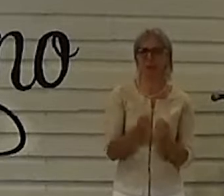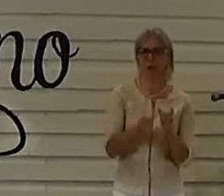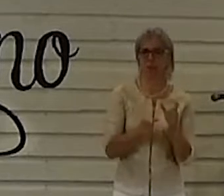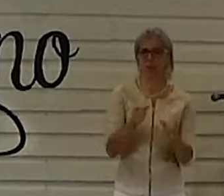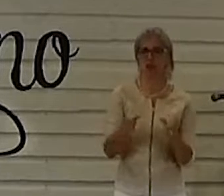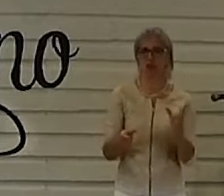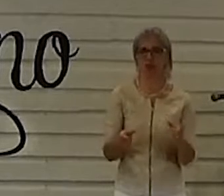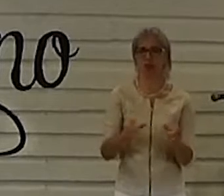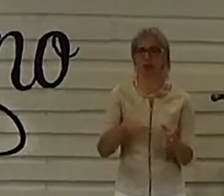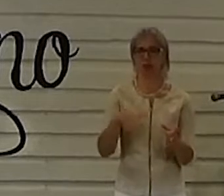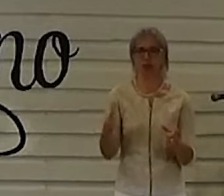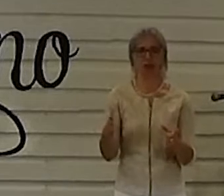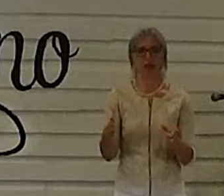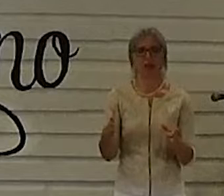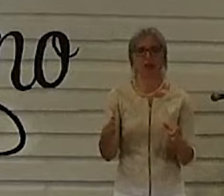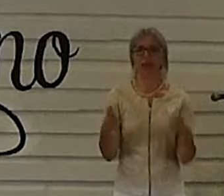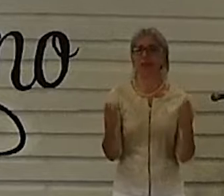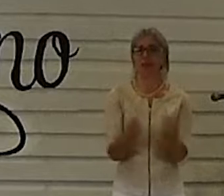Dio ne parla?